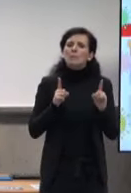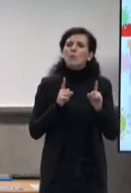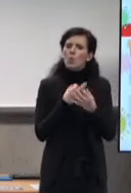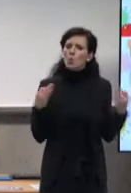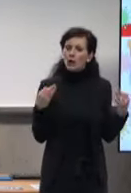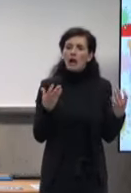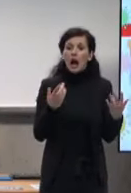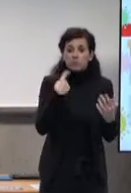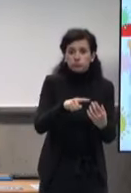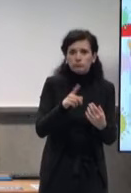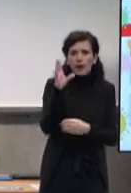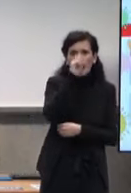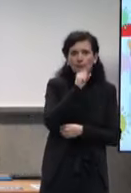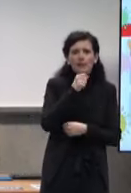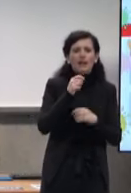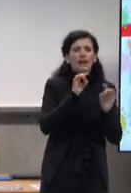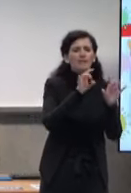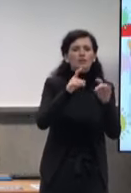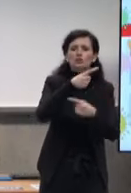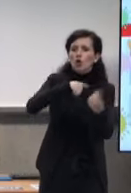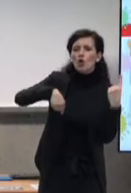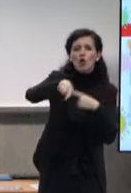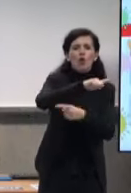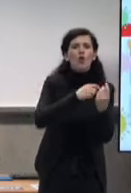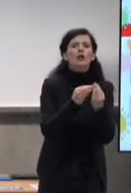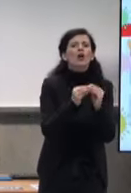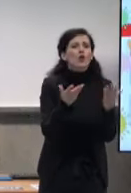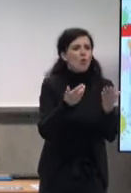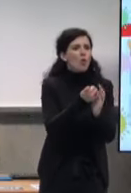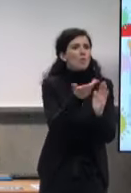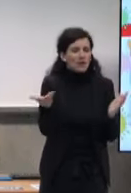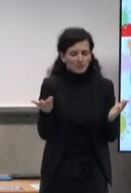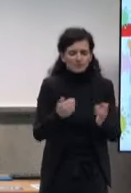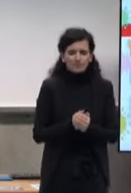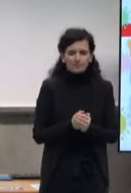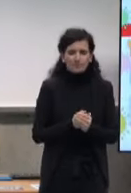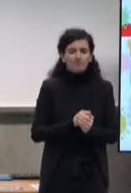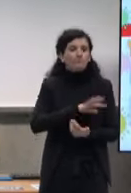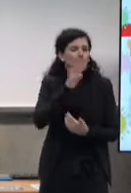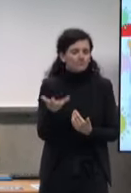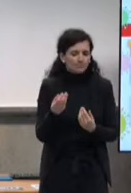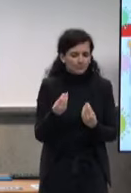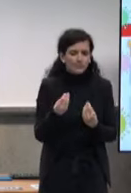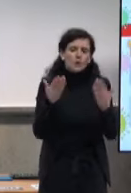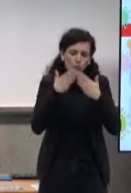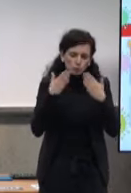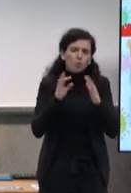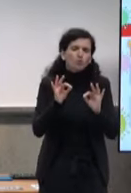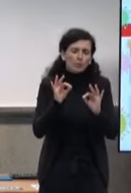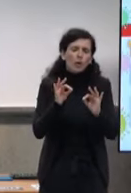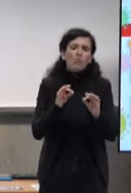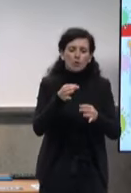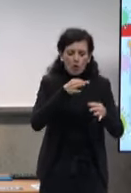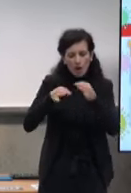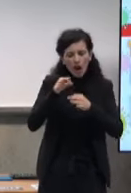quanto ha circolato dell'infezione il presupposto per fare questo è avere i test per gli anticorpi che in qualche